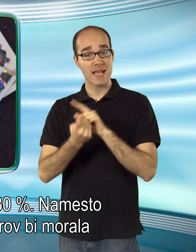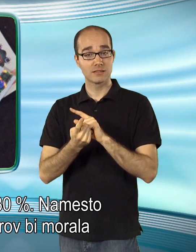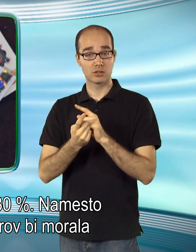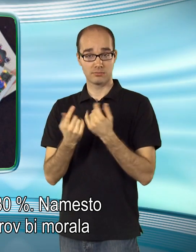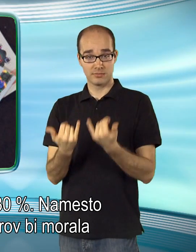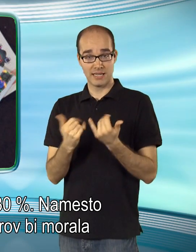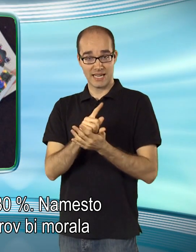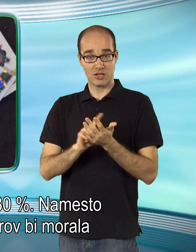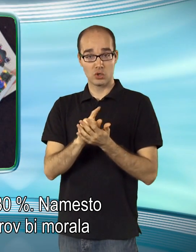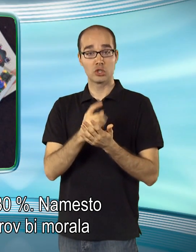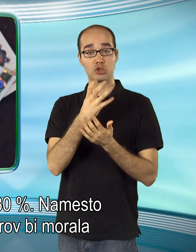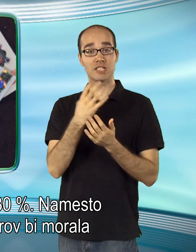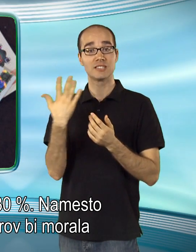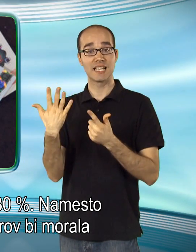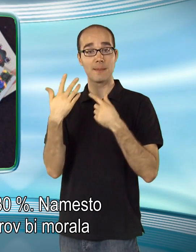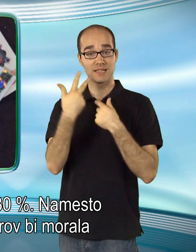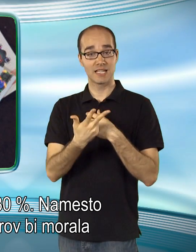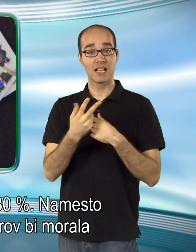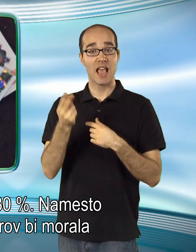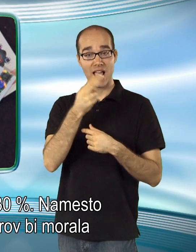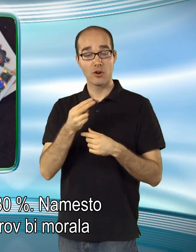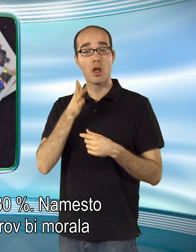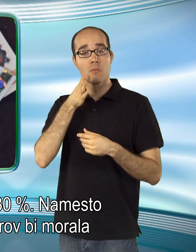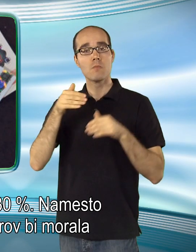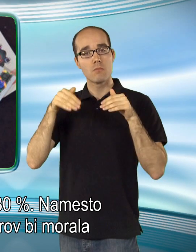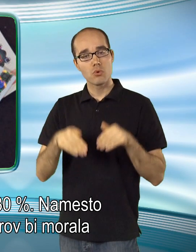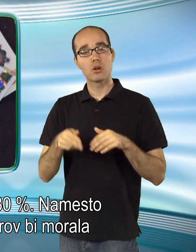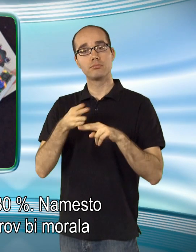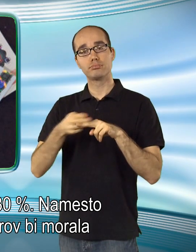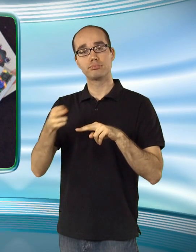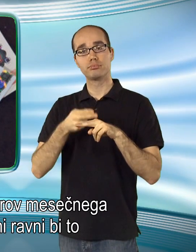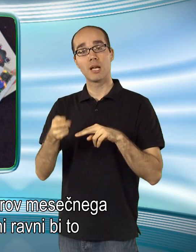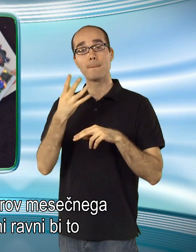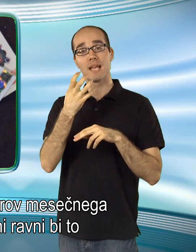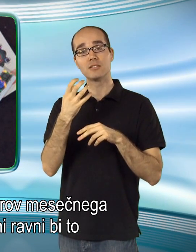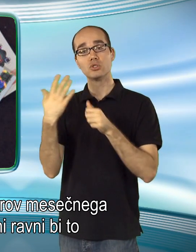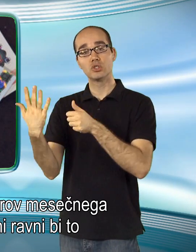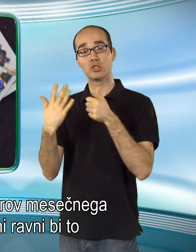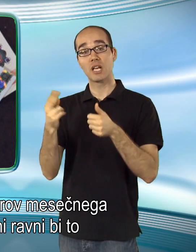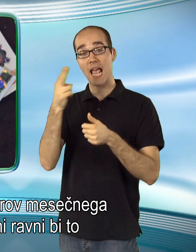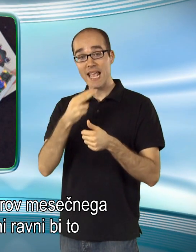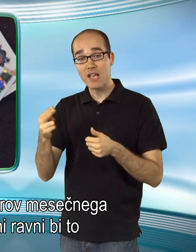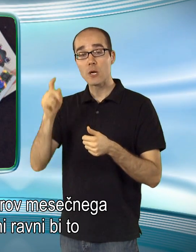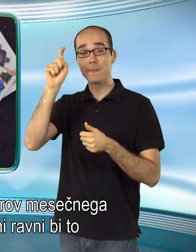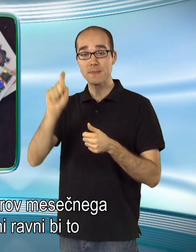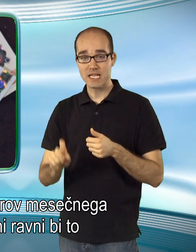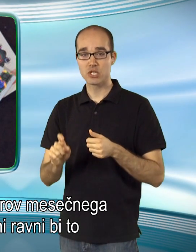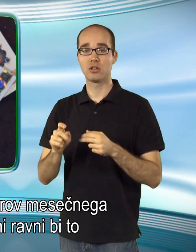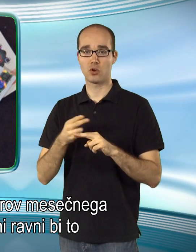Namesto trenutnih 437 evrov bi morala odplačevati 566 evrov mesečnega